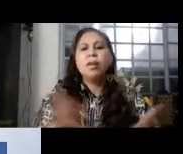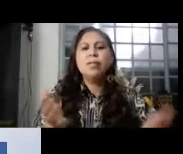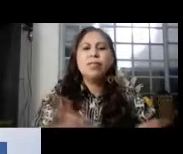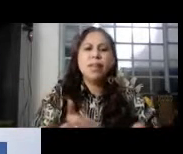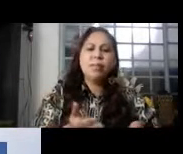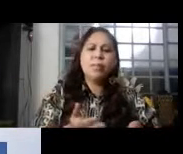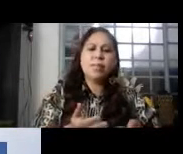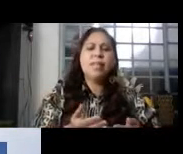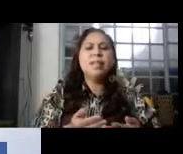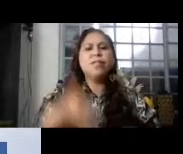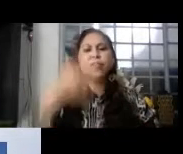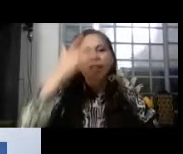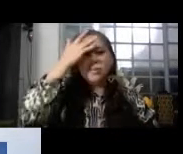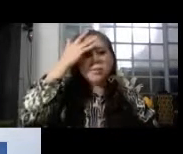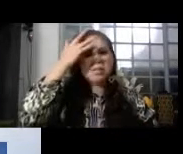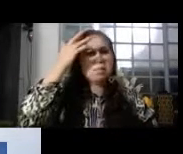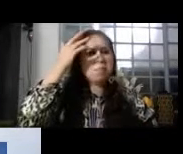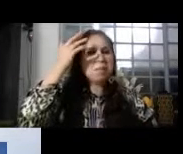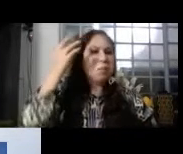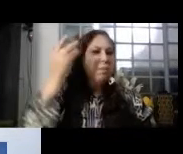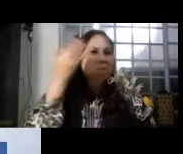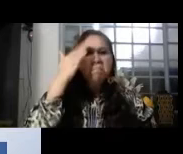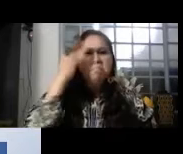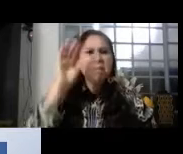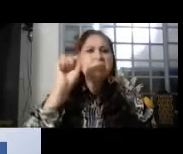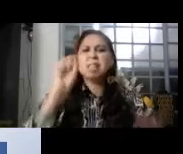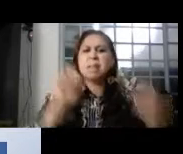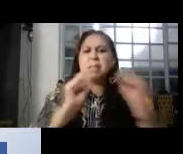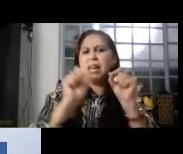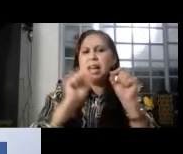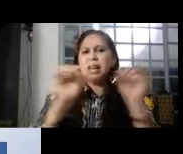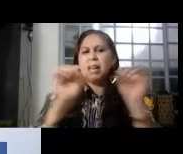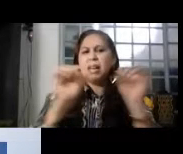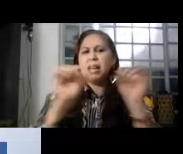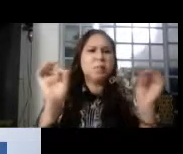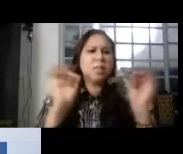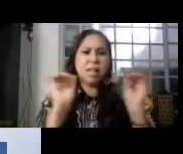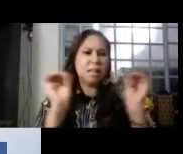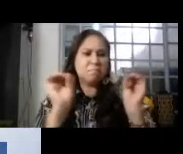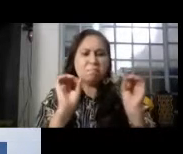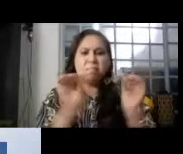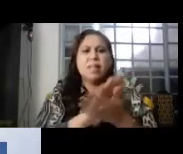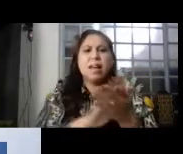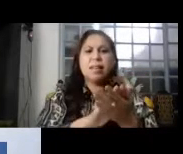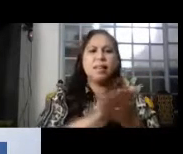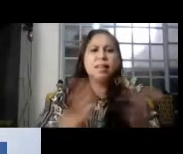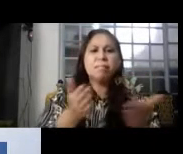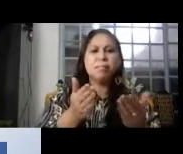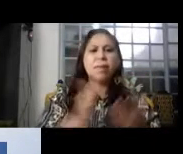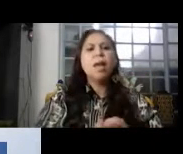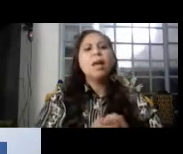Agora vem os indefinidos, ou seja, pessoa não sabe quem ou ninguém, nada,